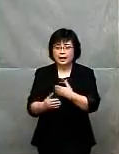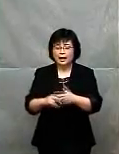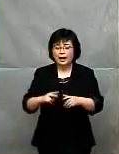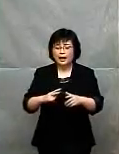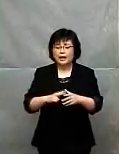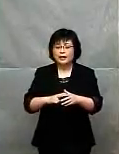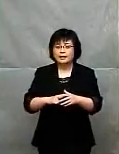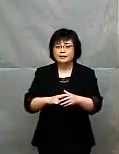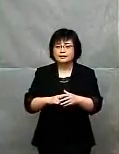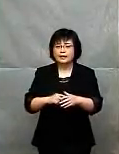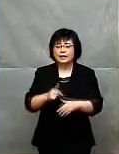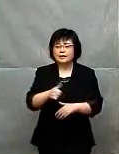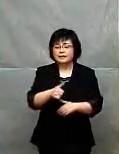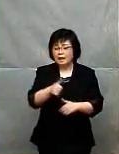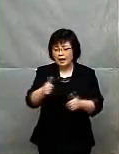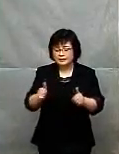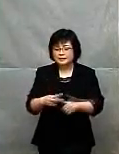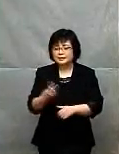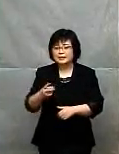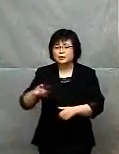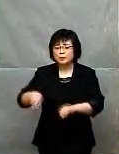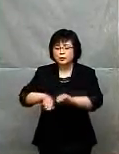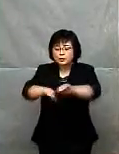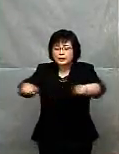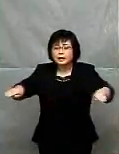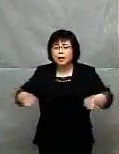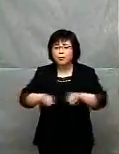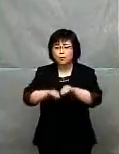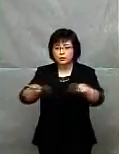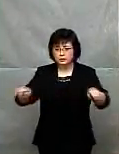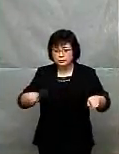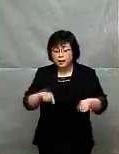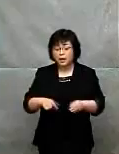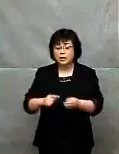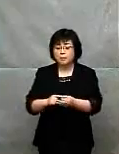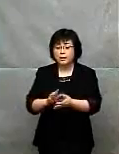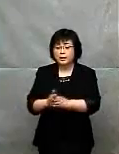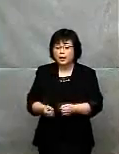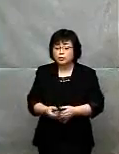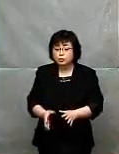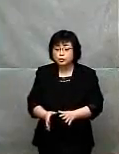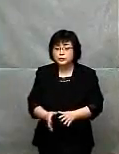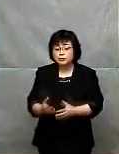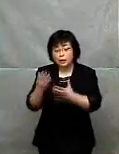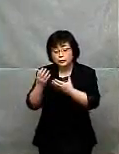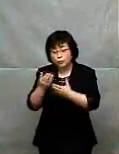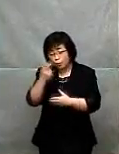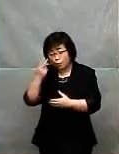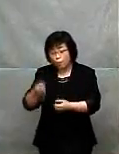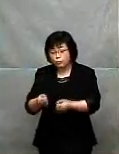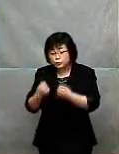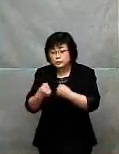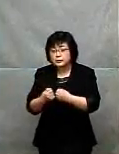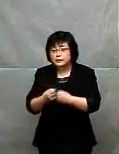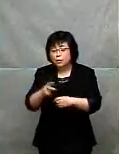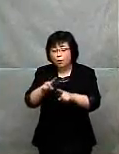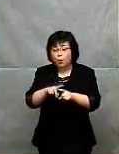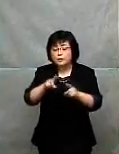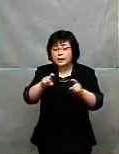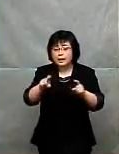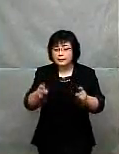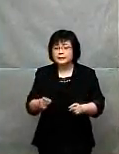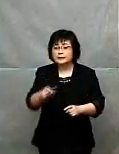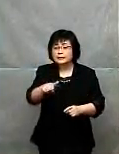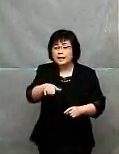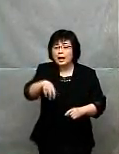男子200メートル平泳ぎで、本県出身、羽黒高校卒の小関康弘選手が見